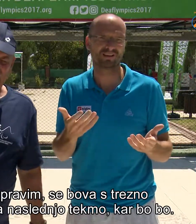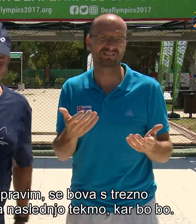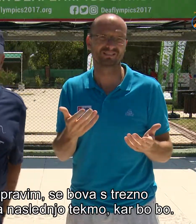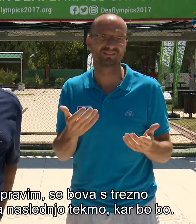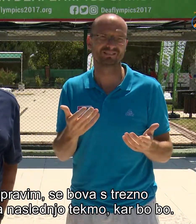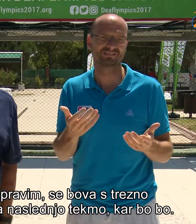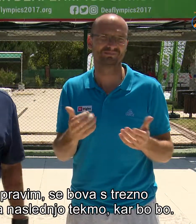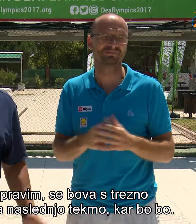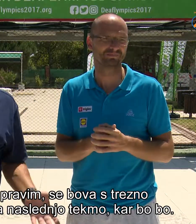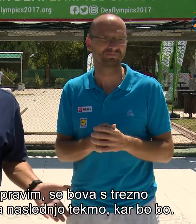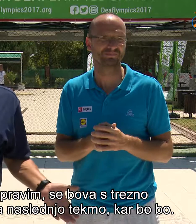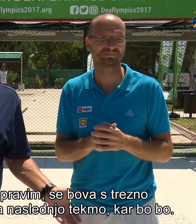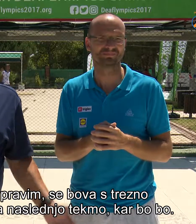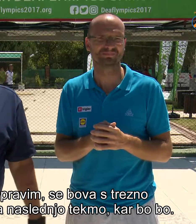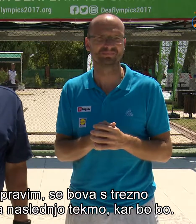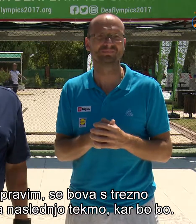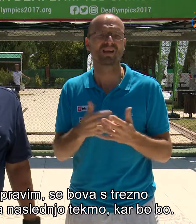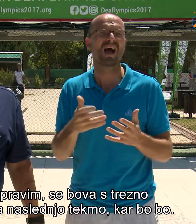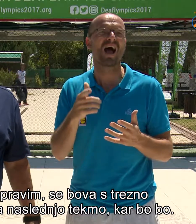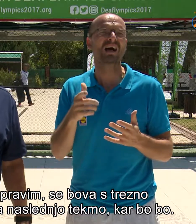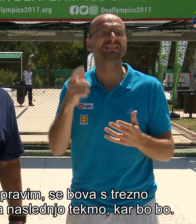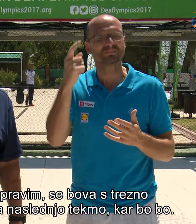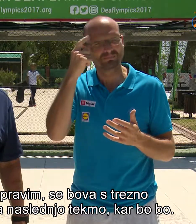ja, pravim, s trezno glavo